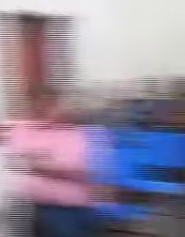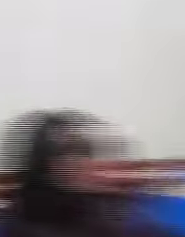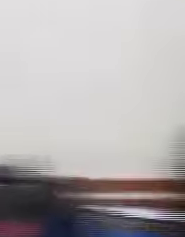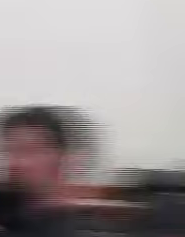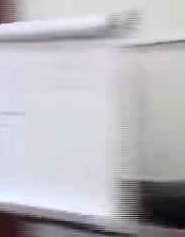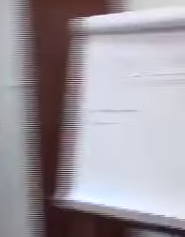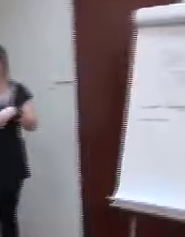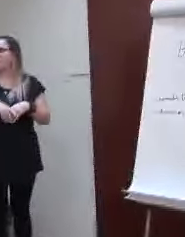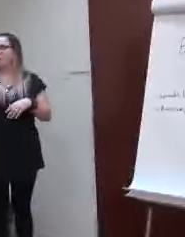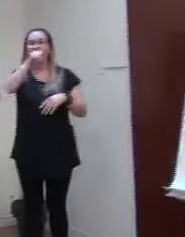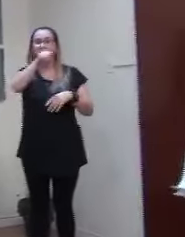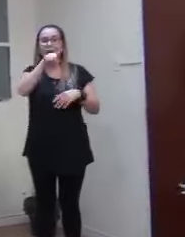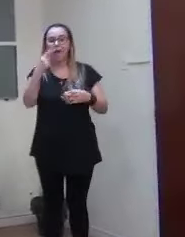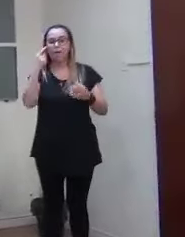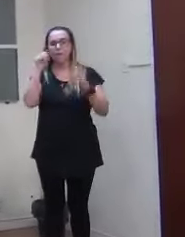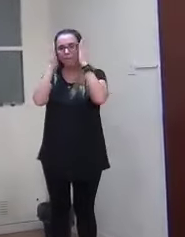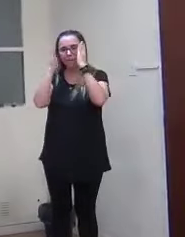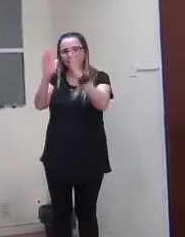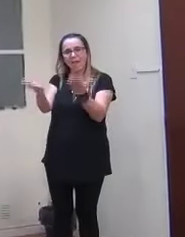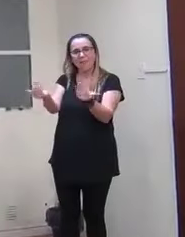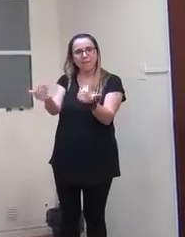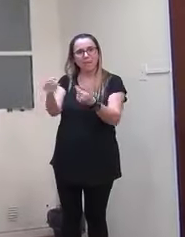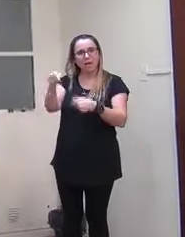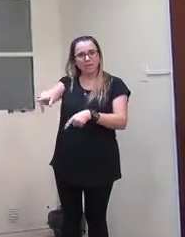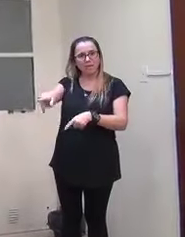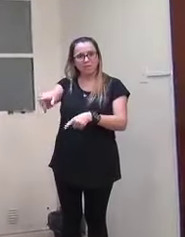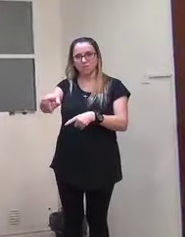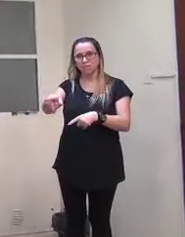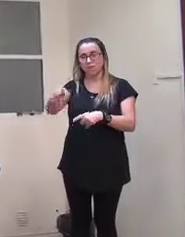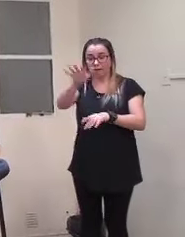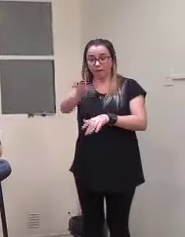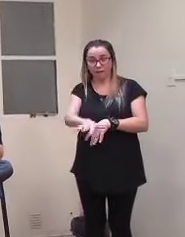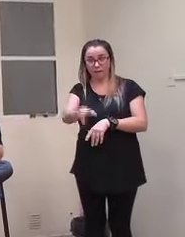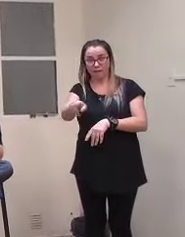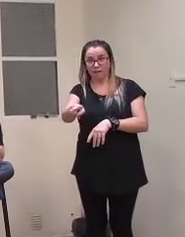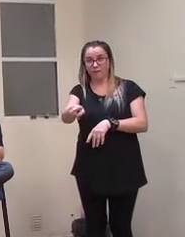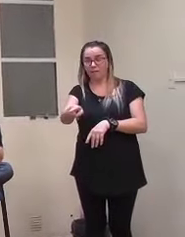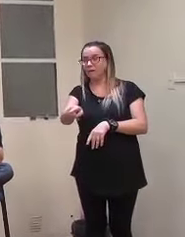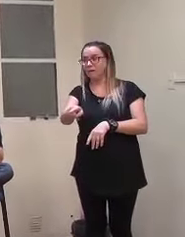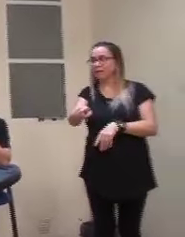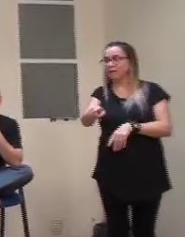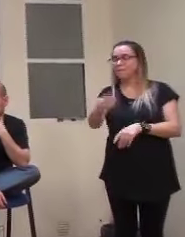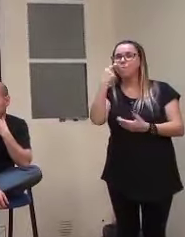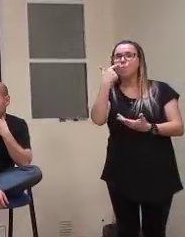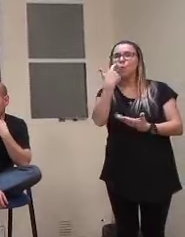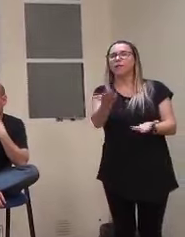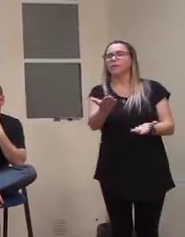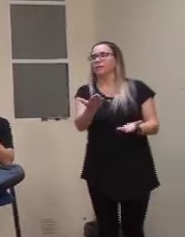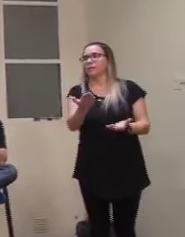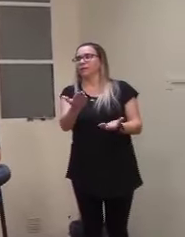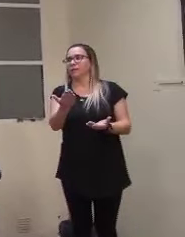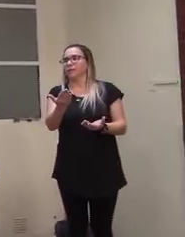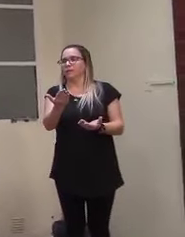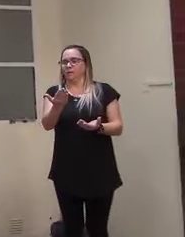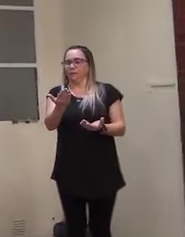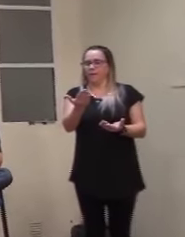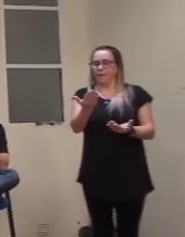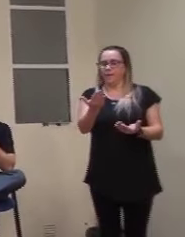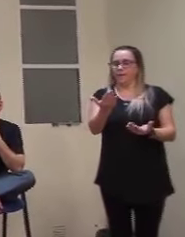la demanda de alguna manera el chico lo que está señalando 3